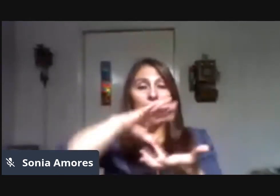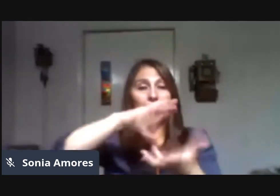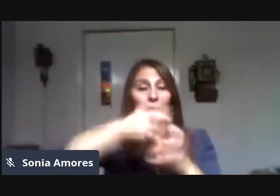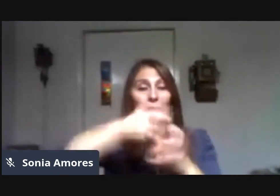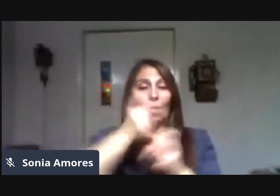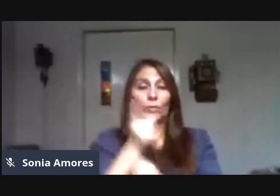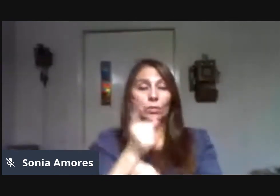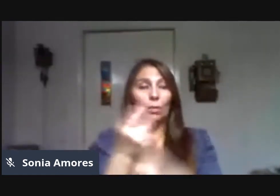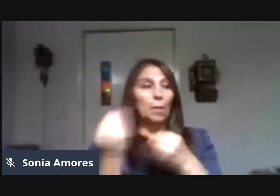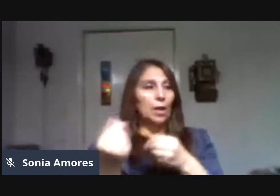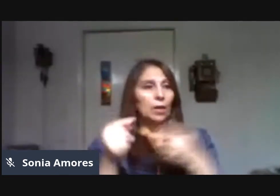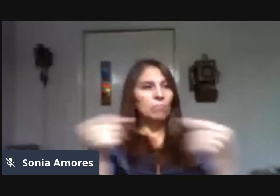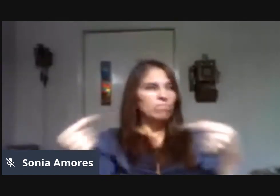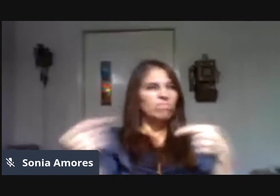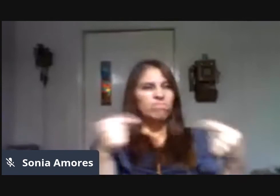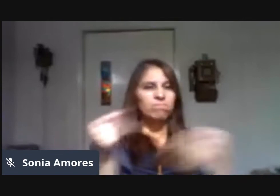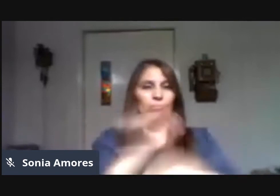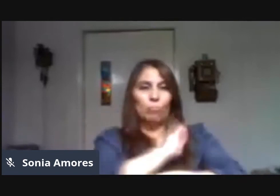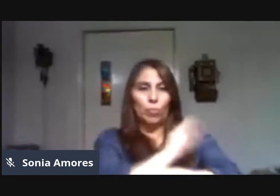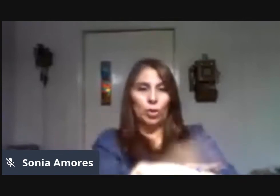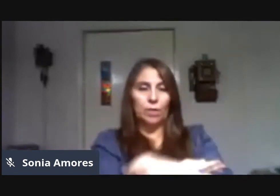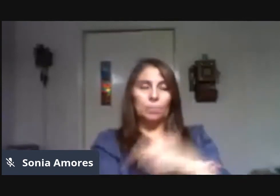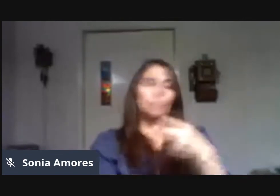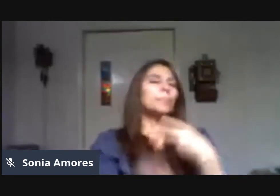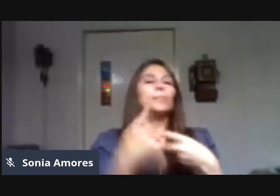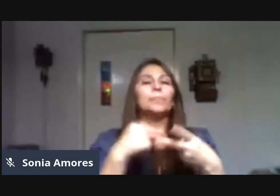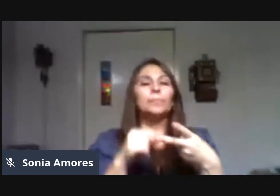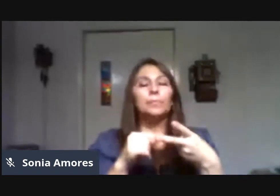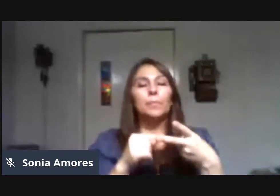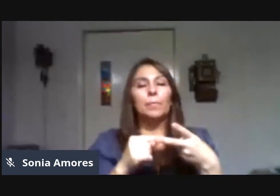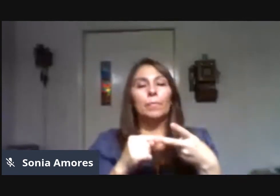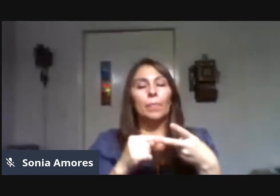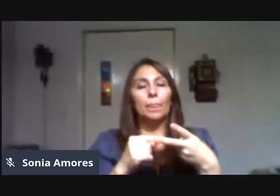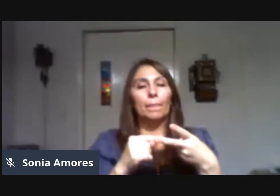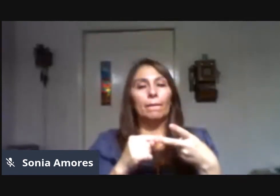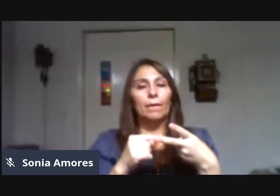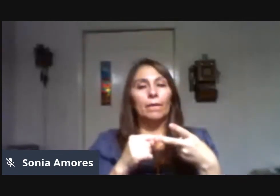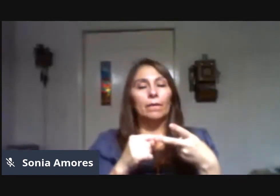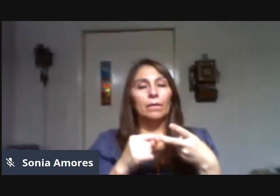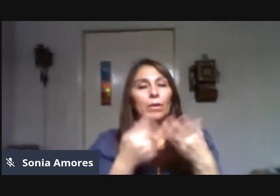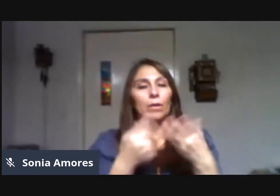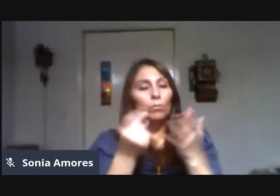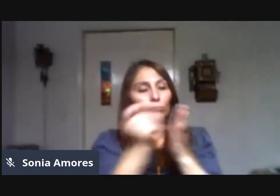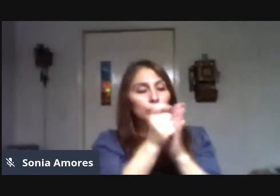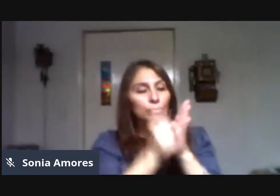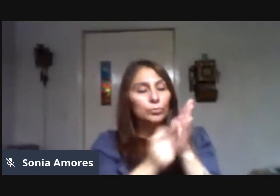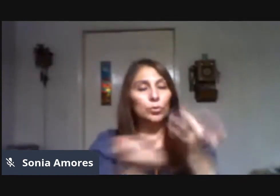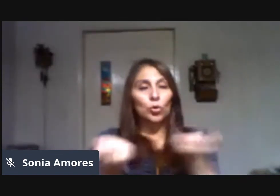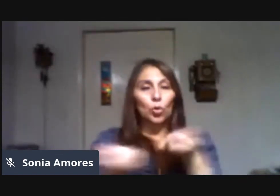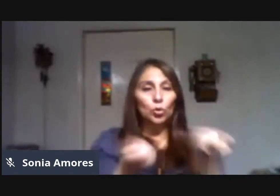poder, y unos elementos precisamente de controles de soberanías